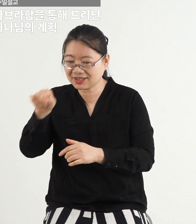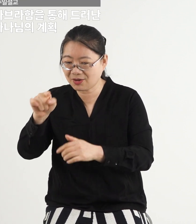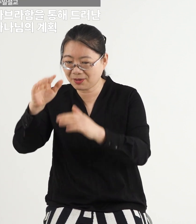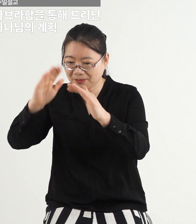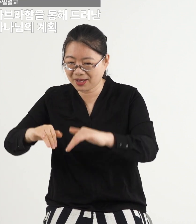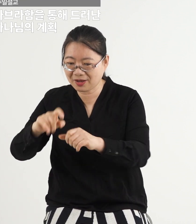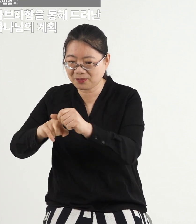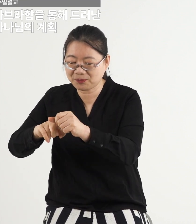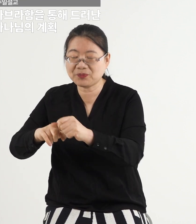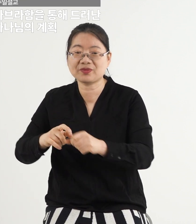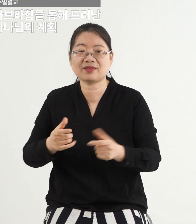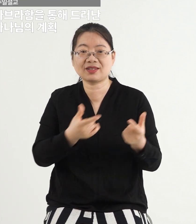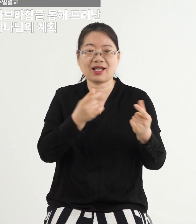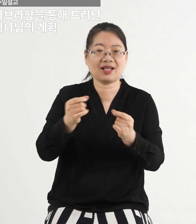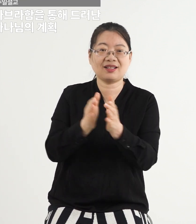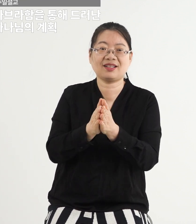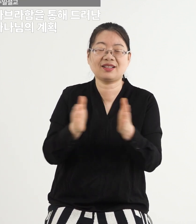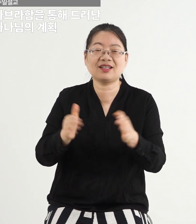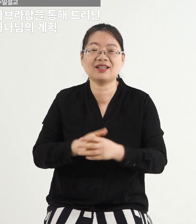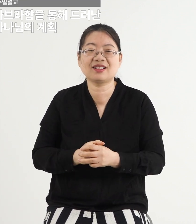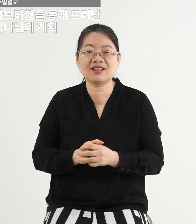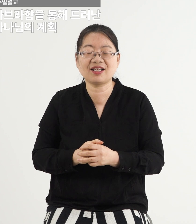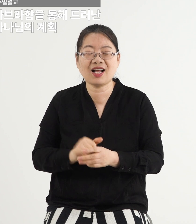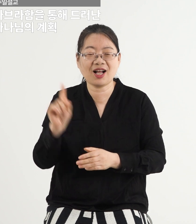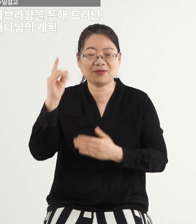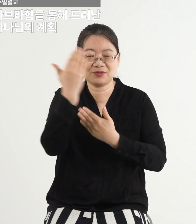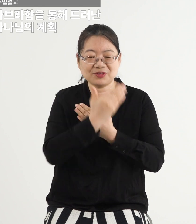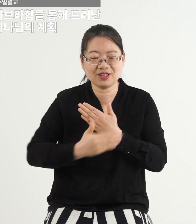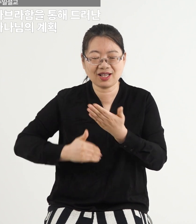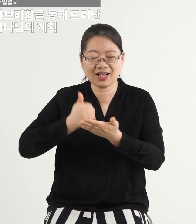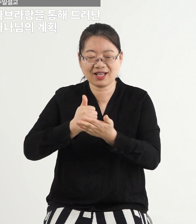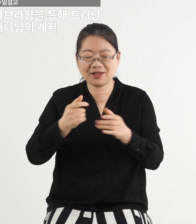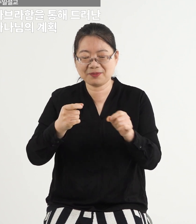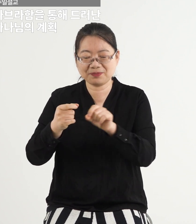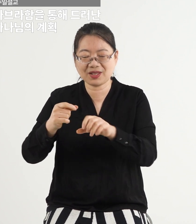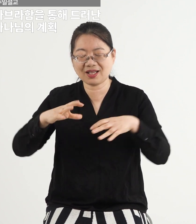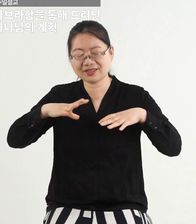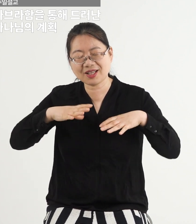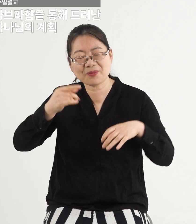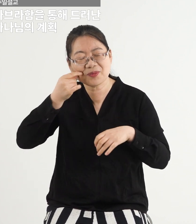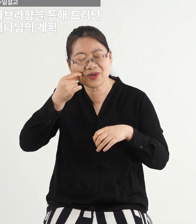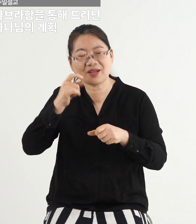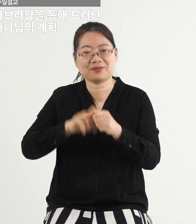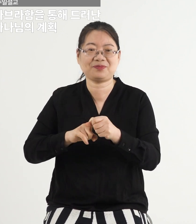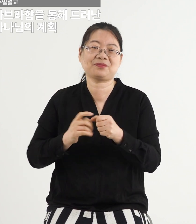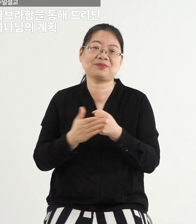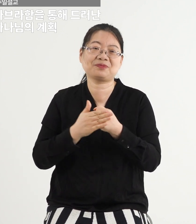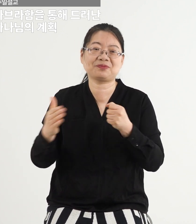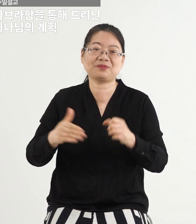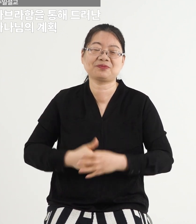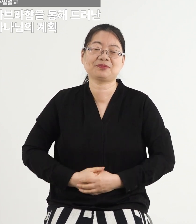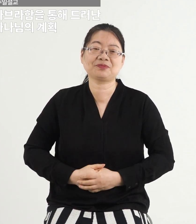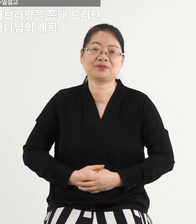다 같이 시작. 아무 육체도 하나님 앞에서 자랑하지 못하게 하려